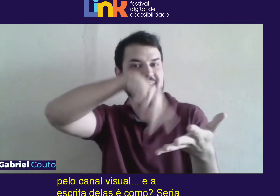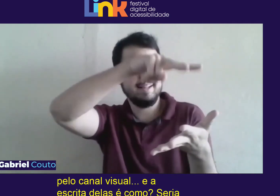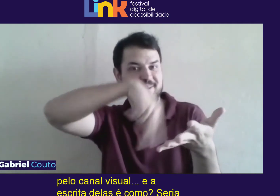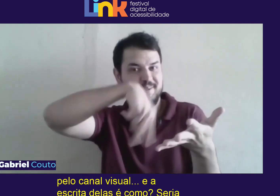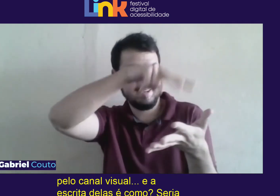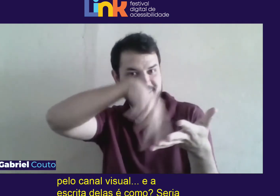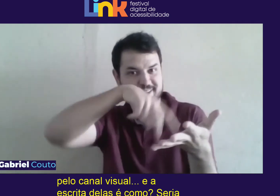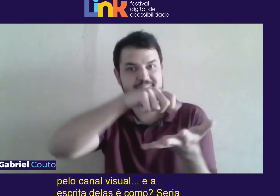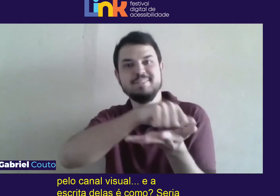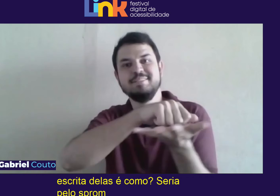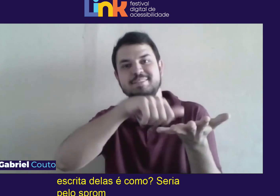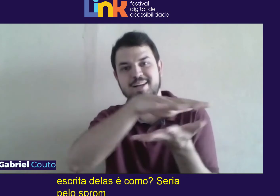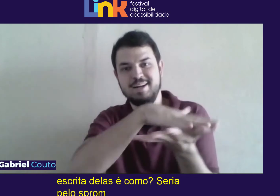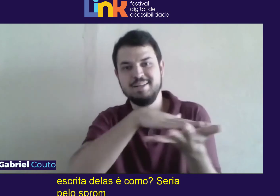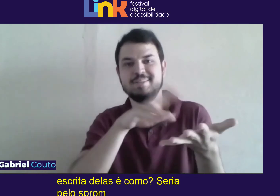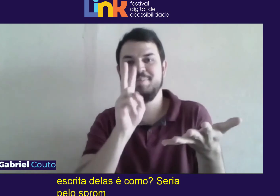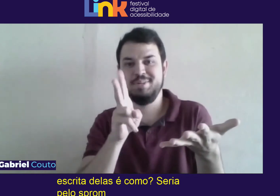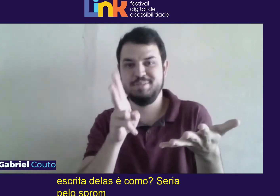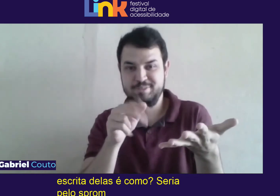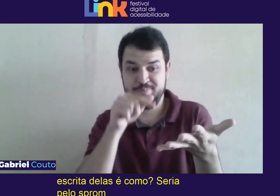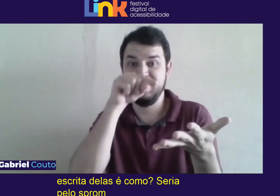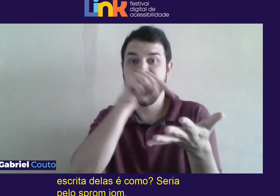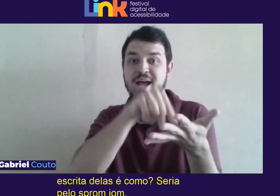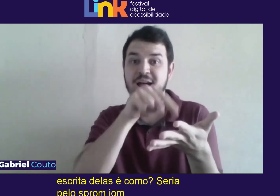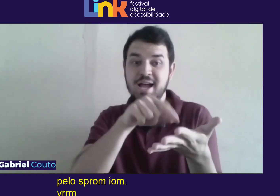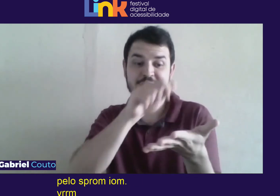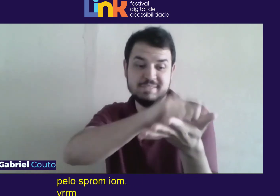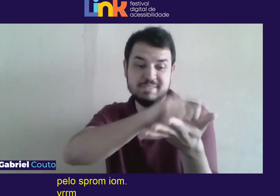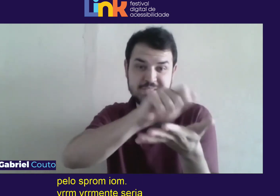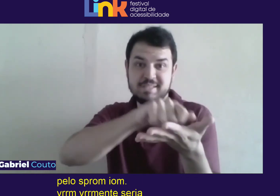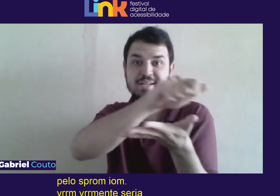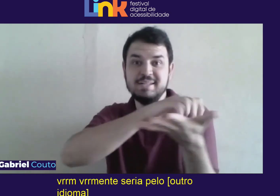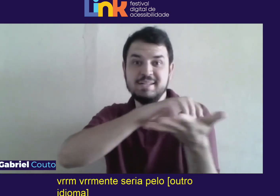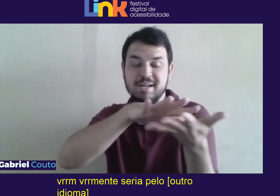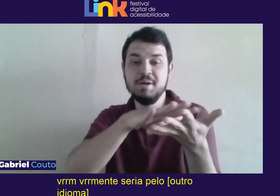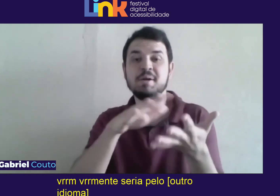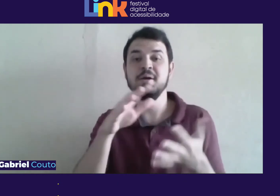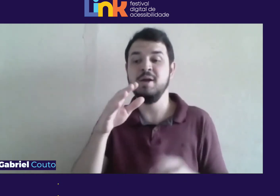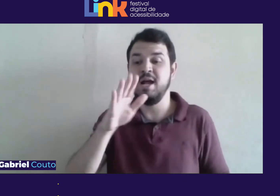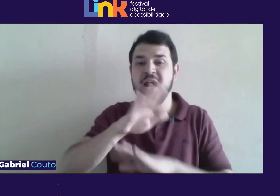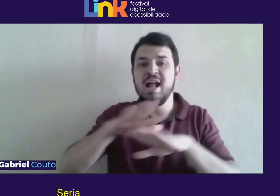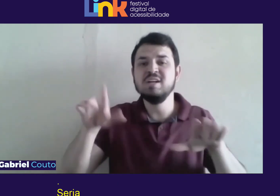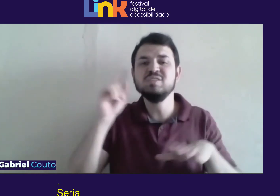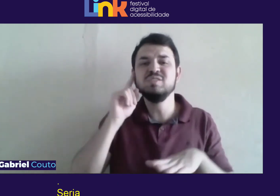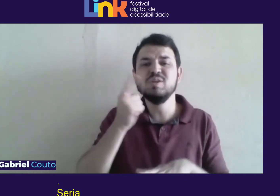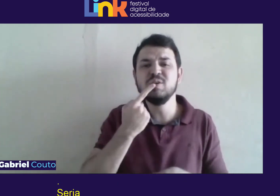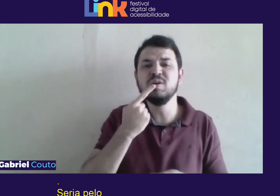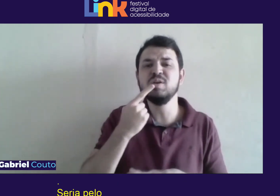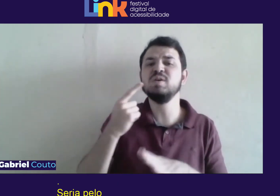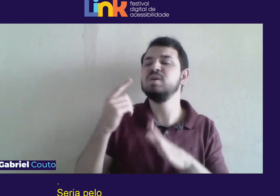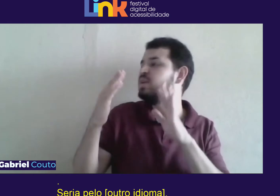E a leitura também seria pelo Signwright. Então, o Signwright,